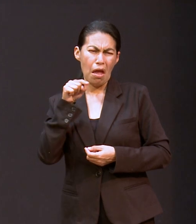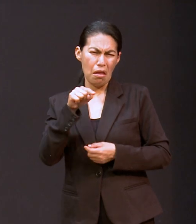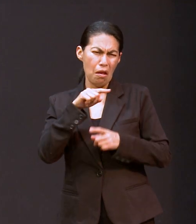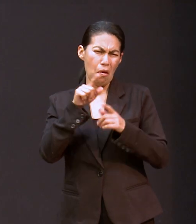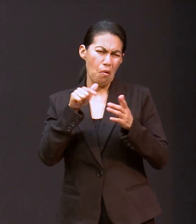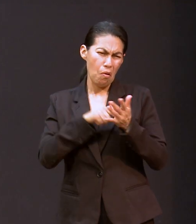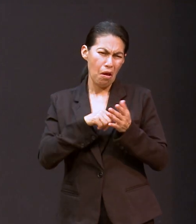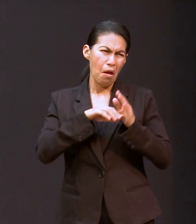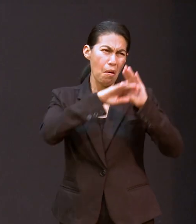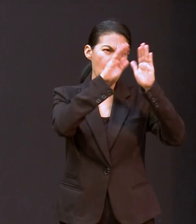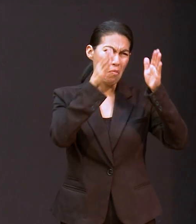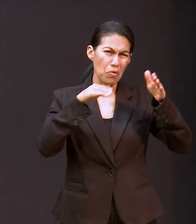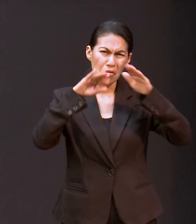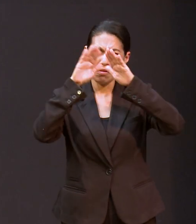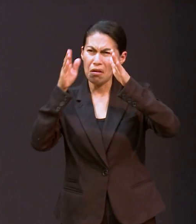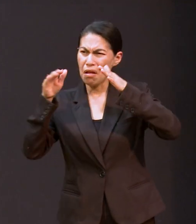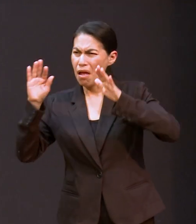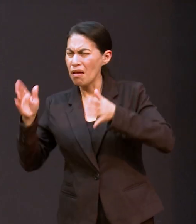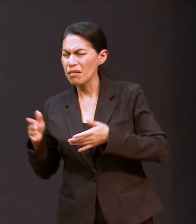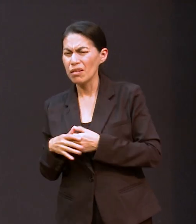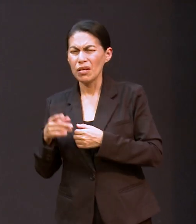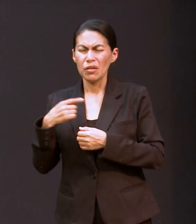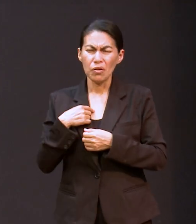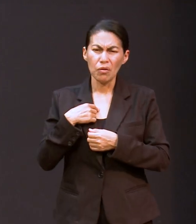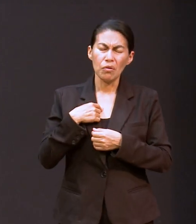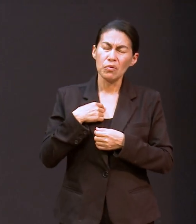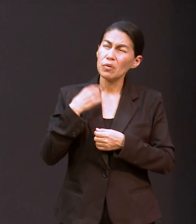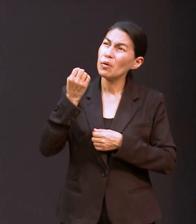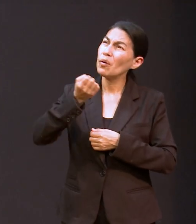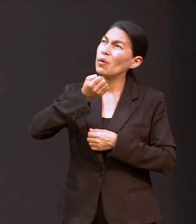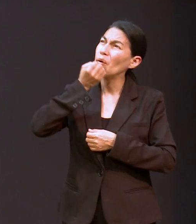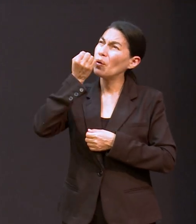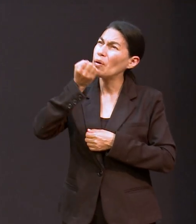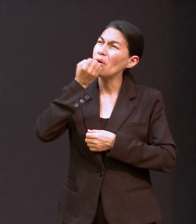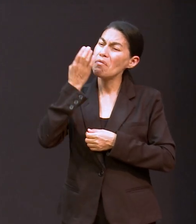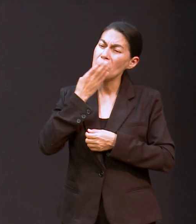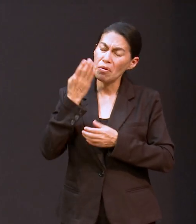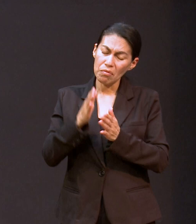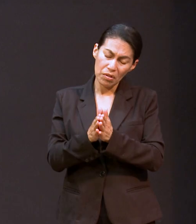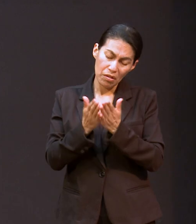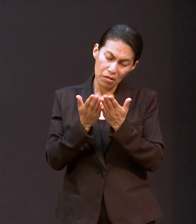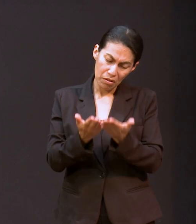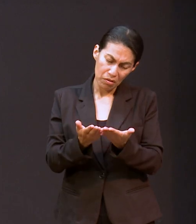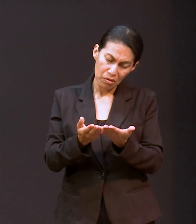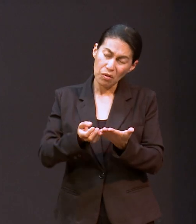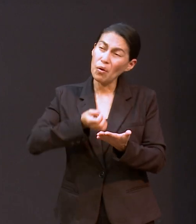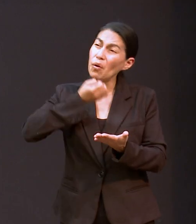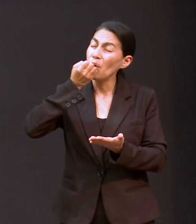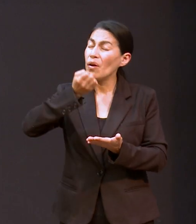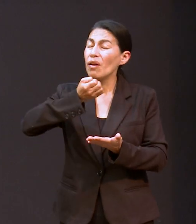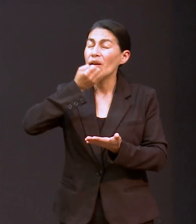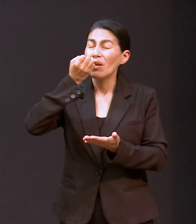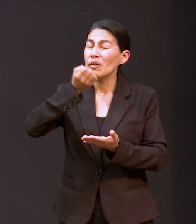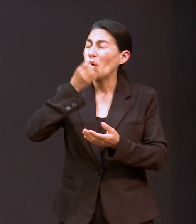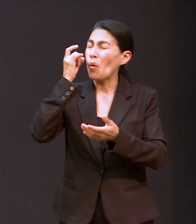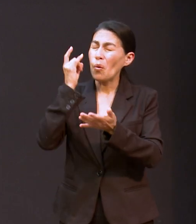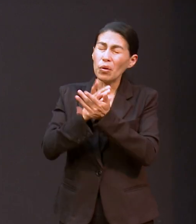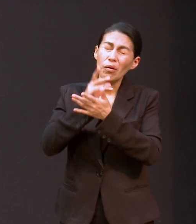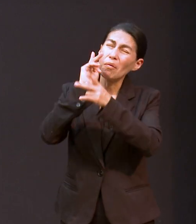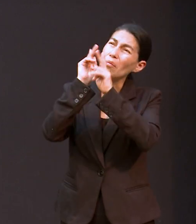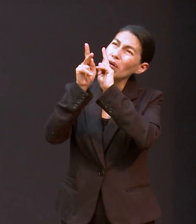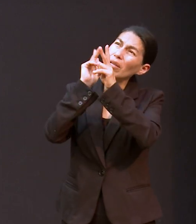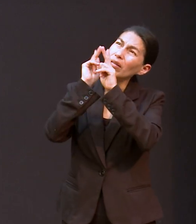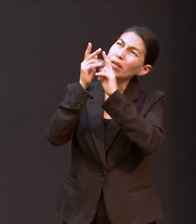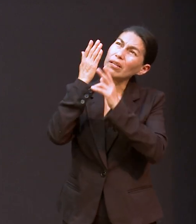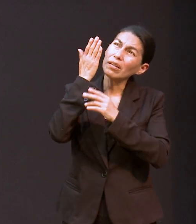montañas que yo fui y pasé un tiempo con mi Biblia solo estudiando con Dios solo hablándole a él y